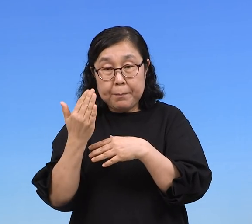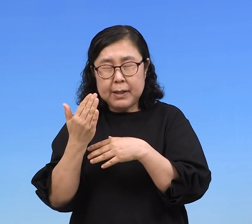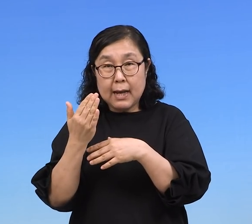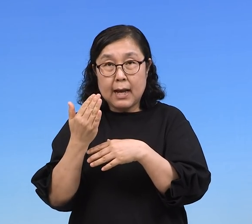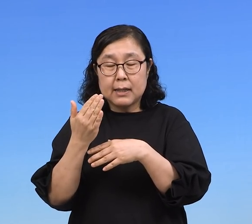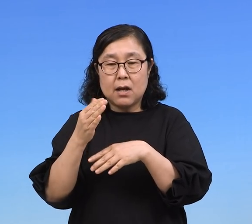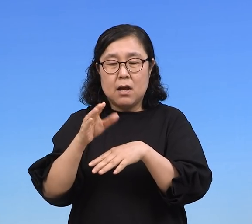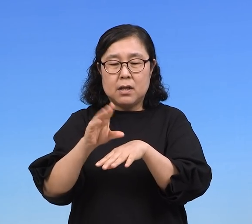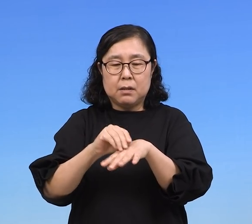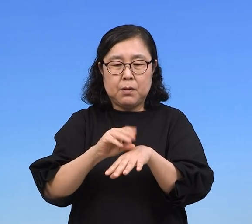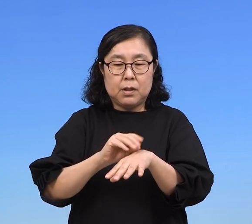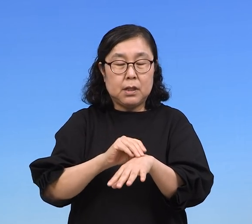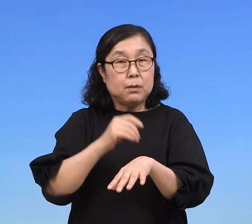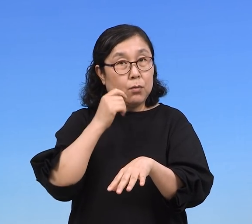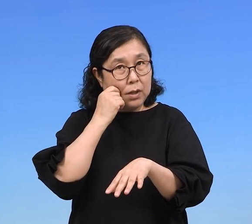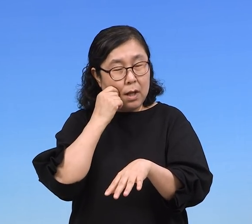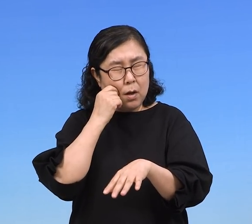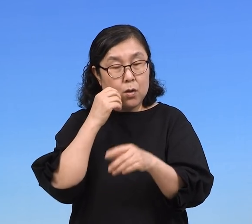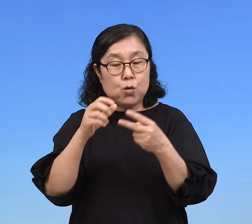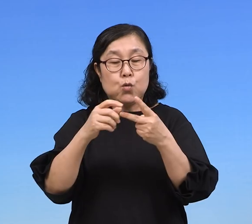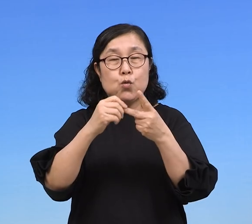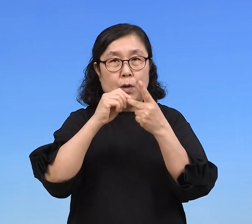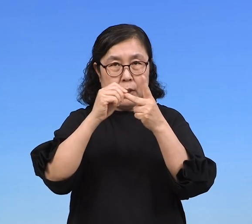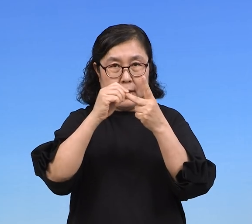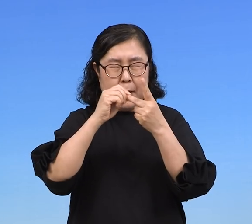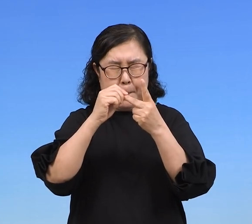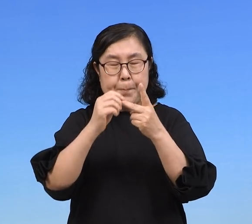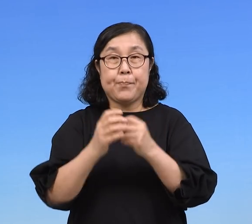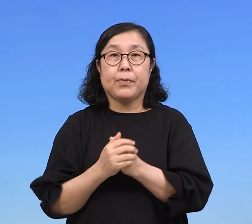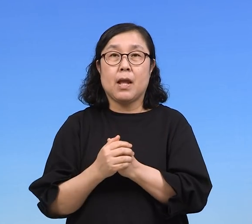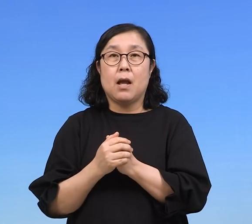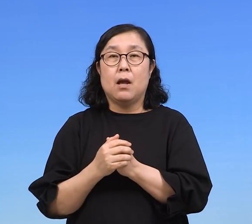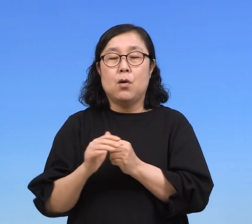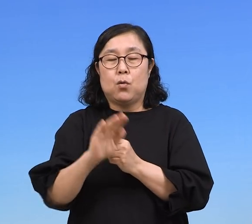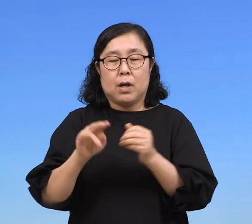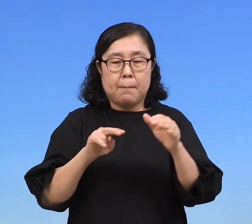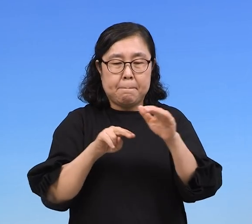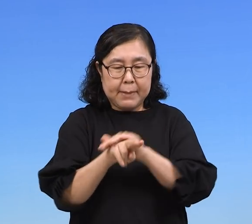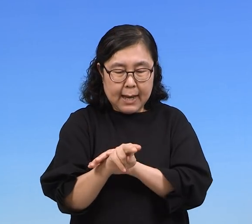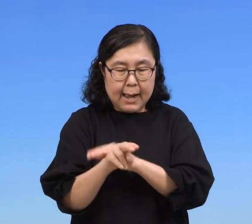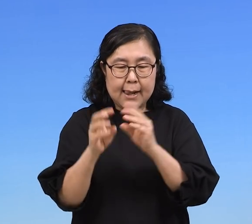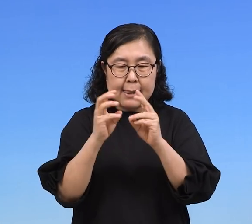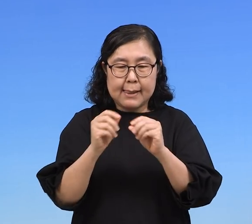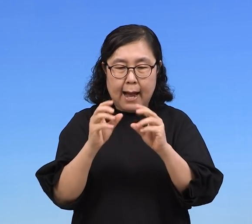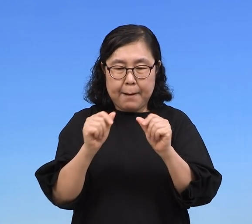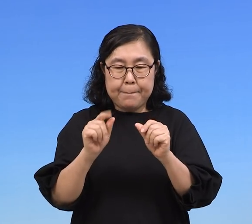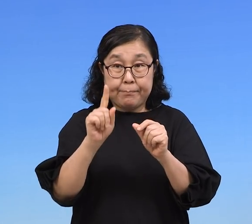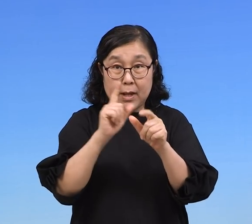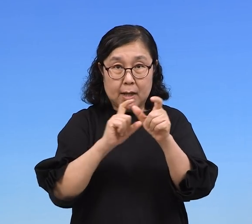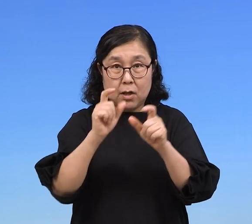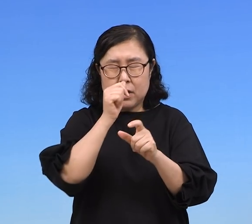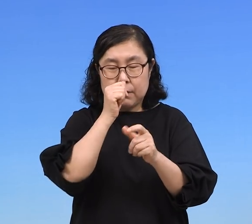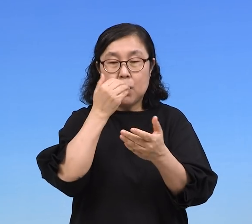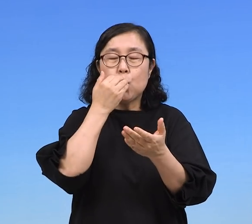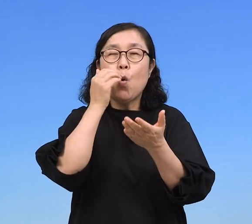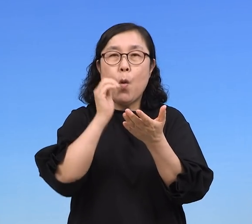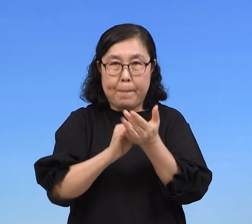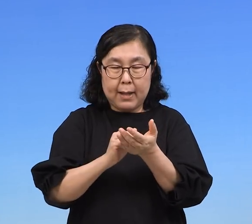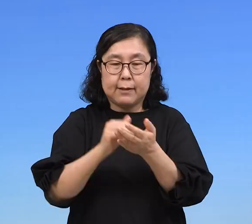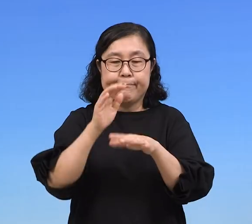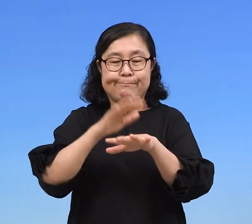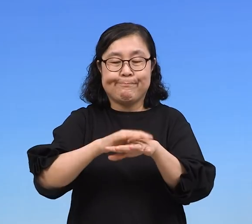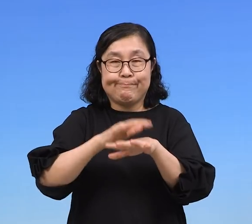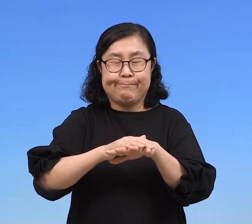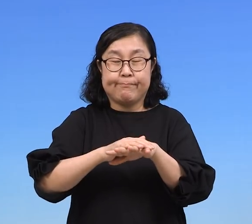없는 그런 것을 이제 비유하는 말씀이고요. 두 번째로 우리가 피해야 될 땅이 하나 더 있는데